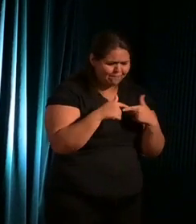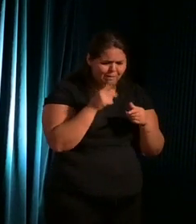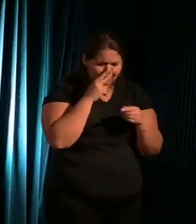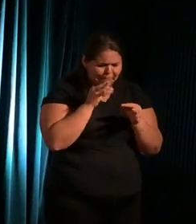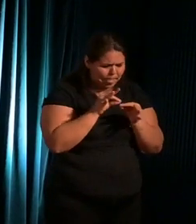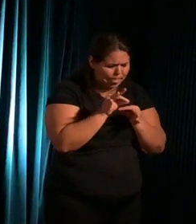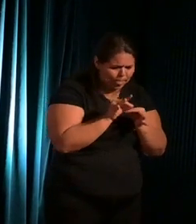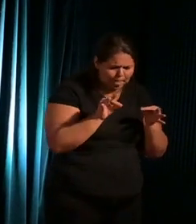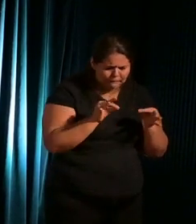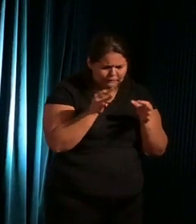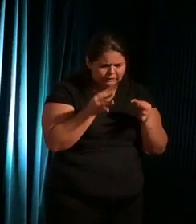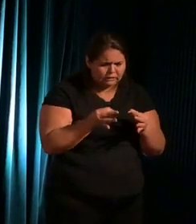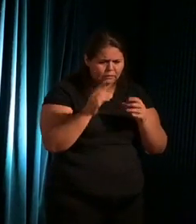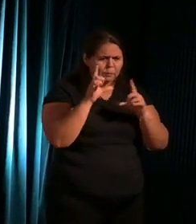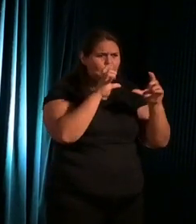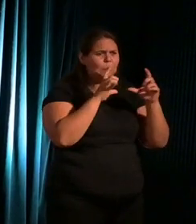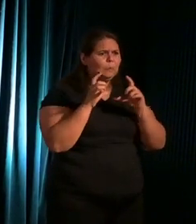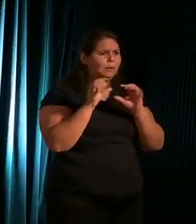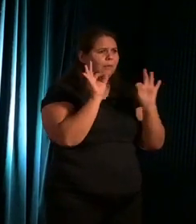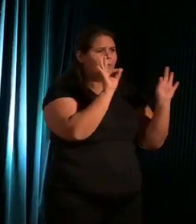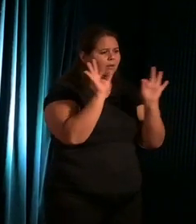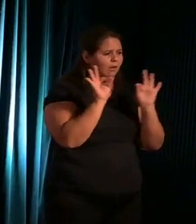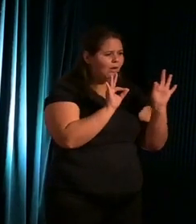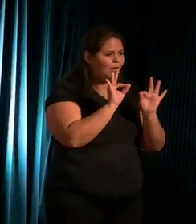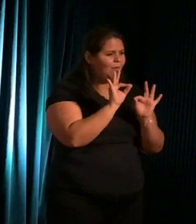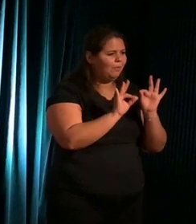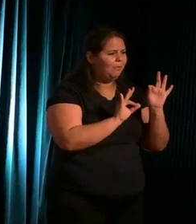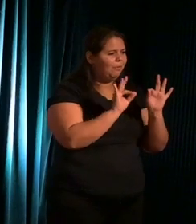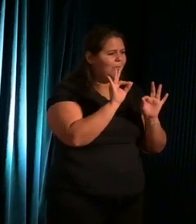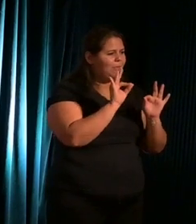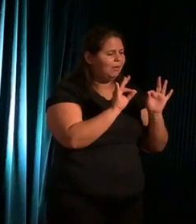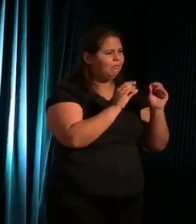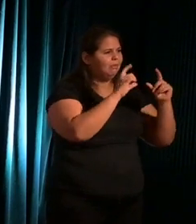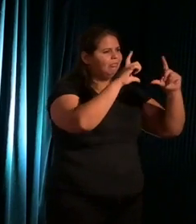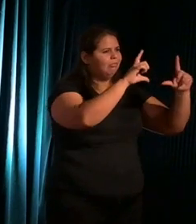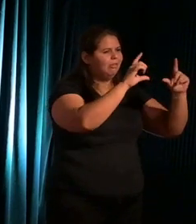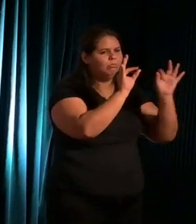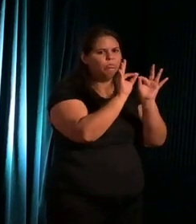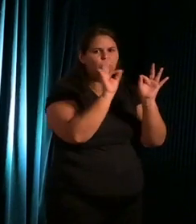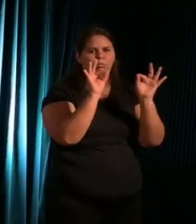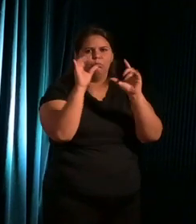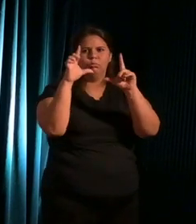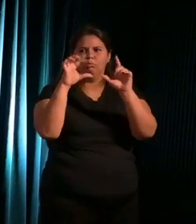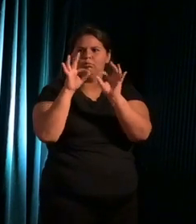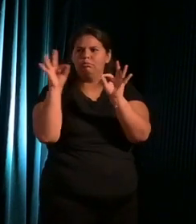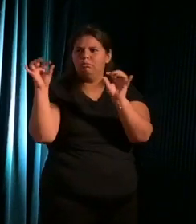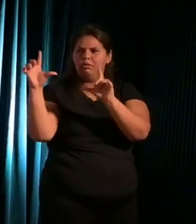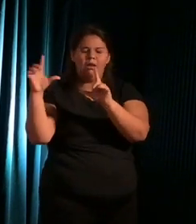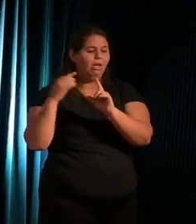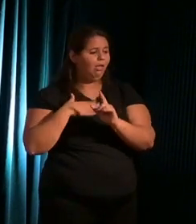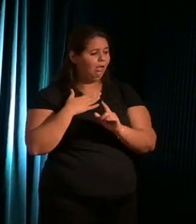milímetro, estão colocando aqueles totens construídos por mim